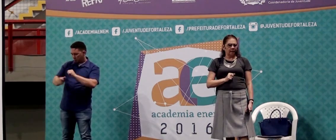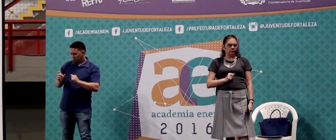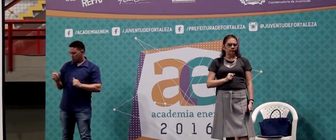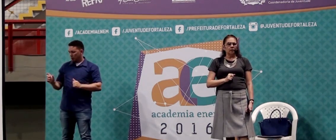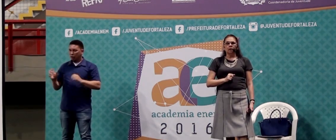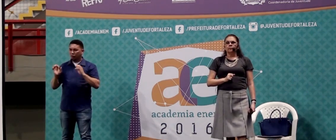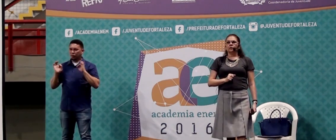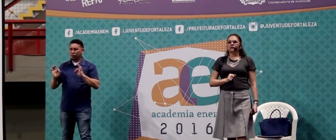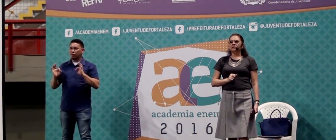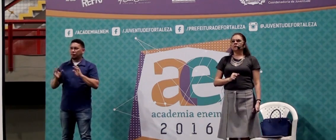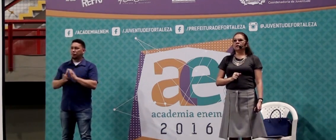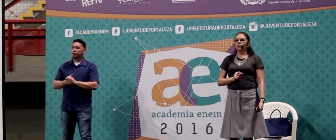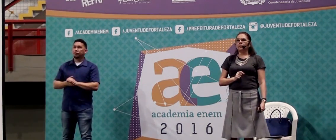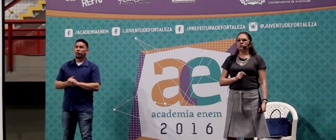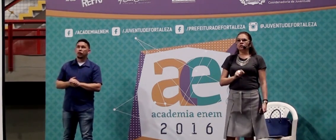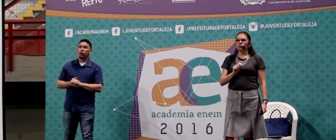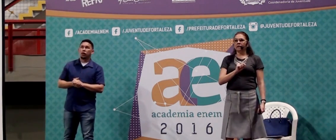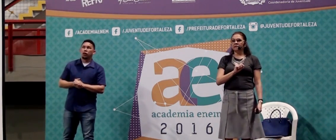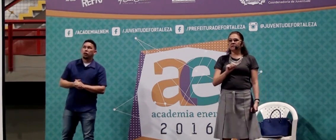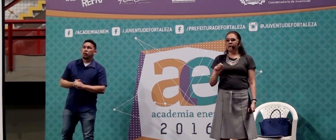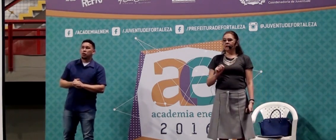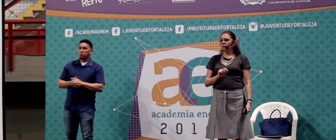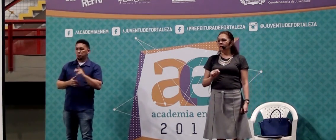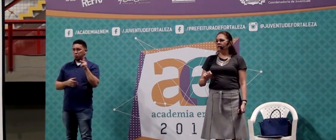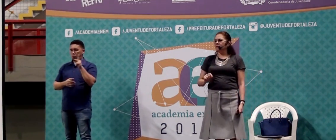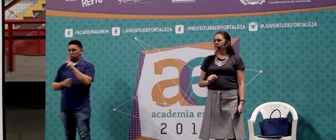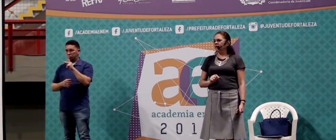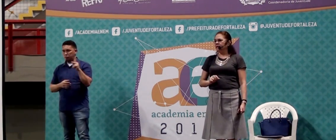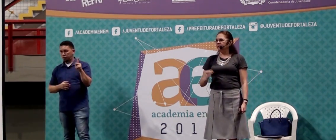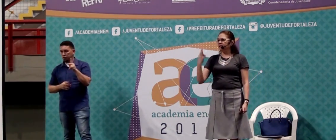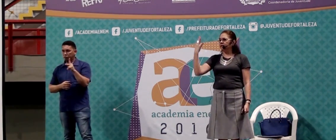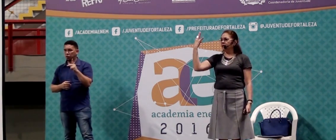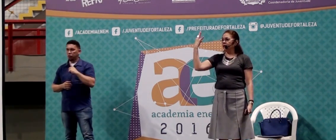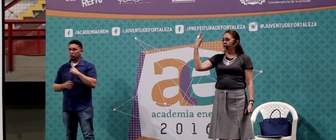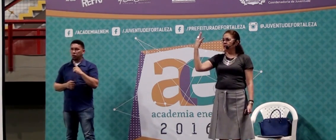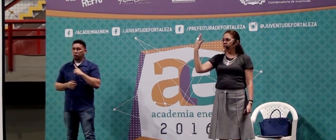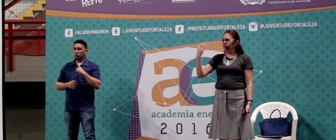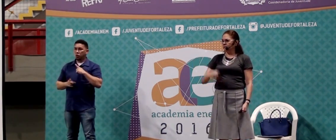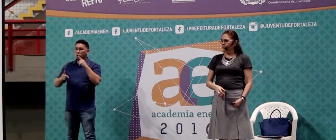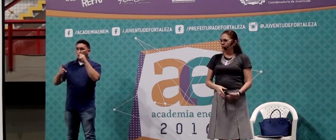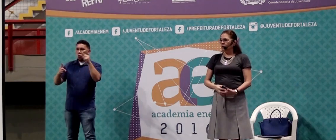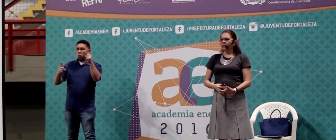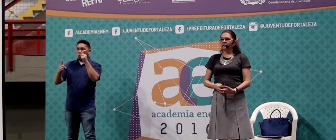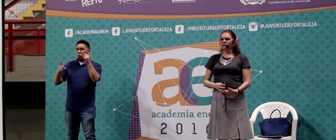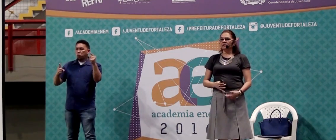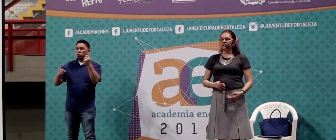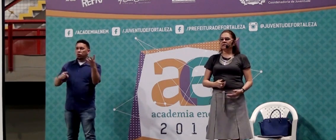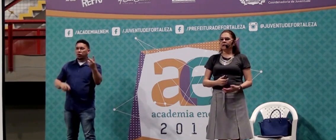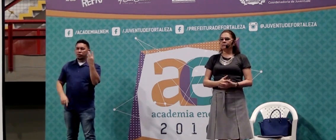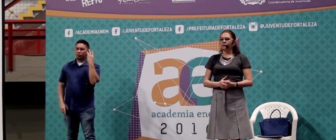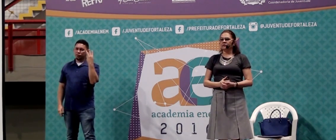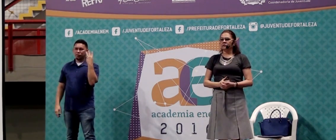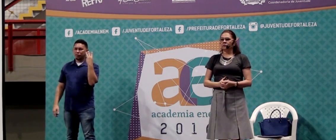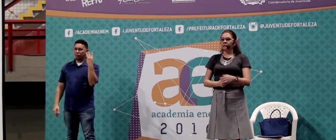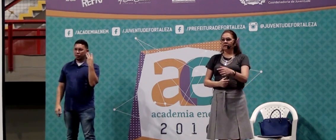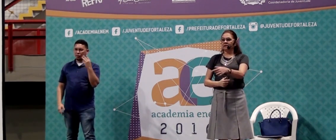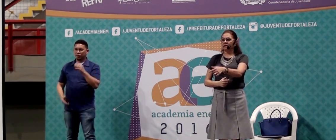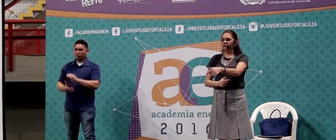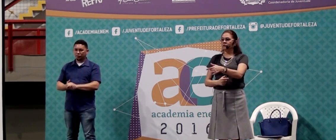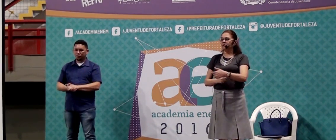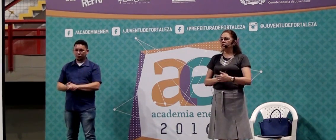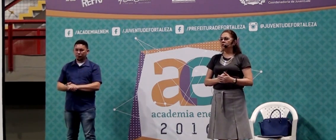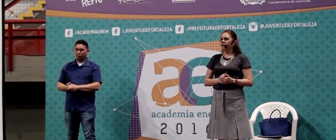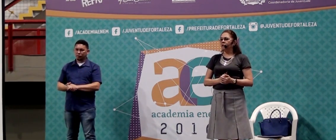certa ao lado. Professor, eu posso riscar quantas vezes? 3. Como é que você sabe, professora?